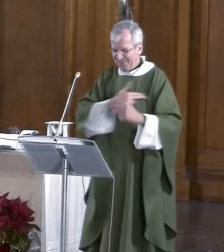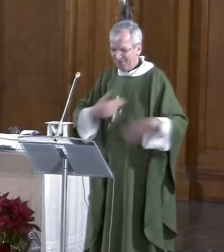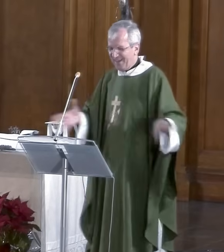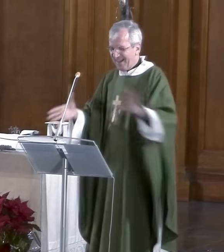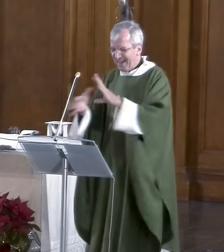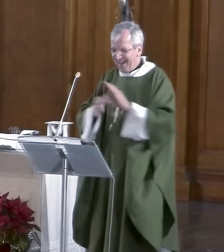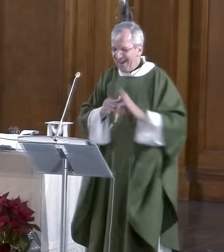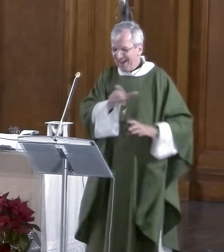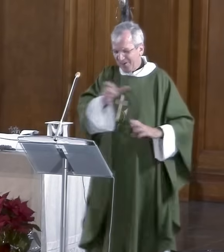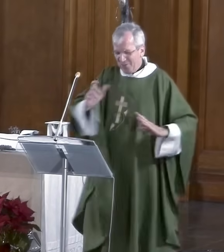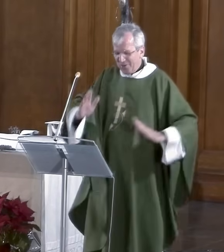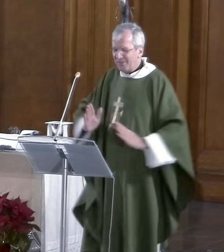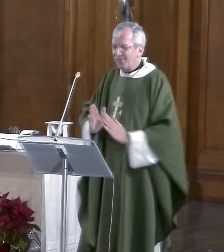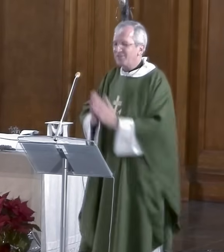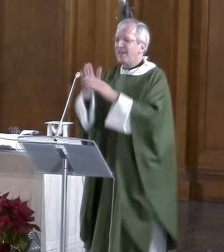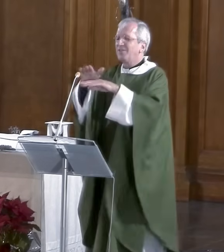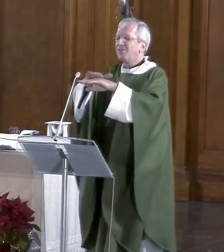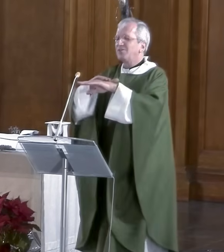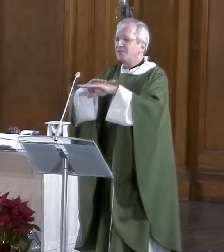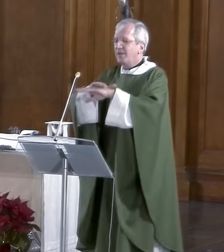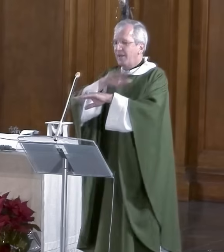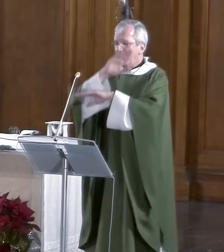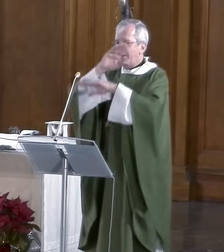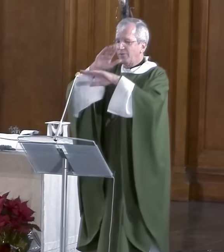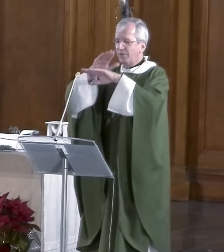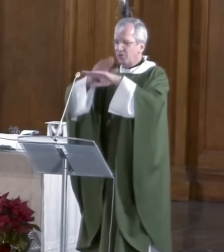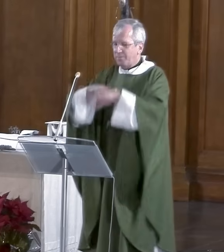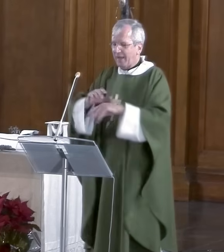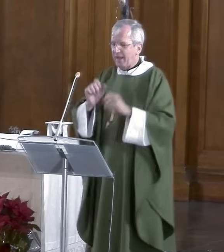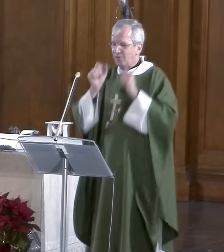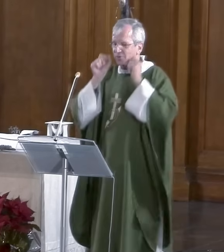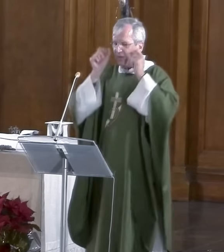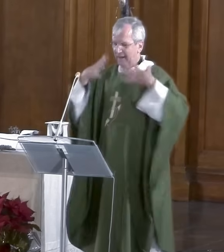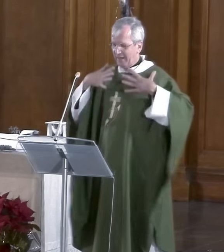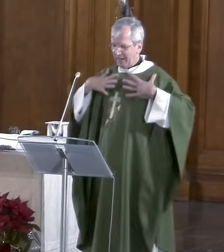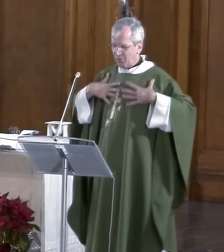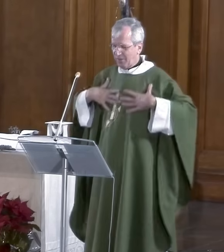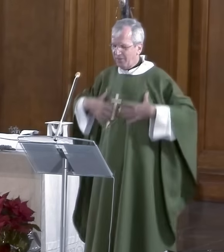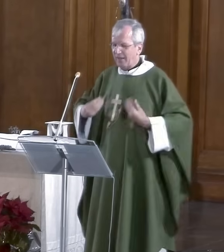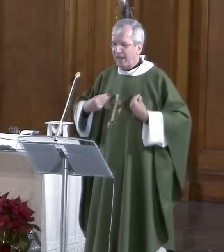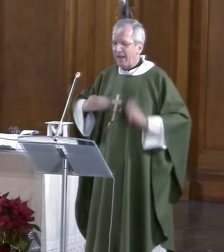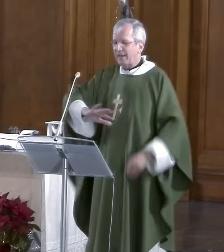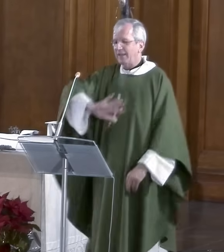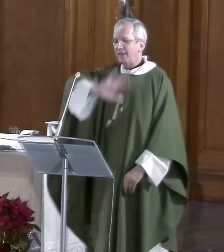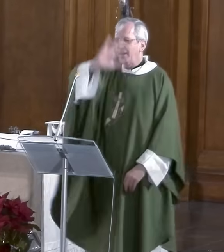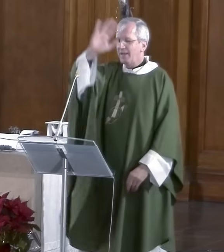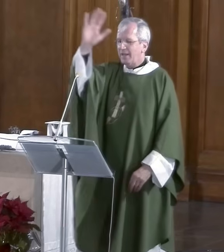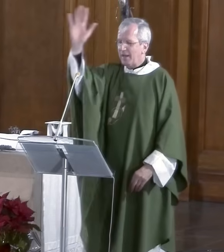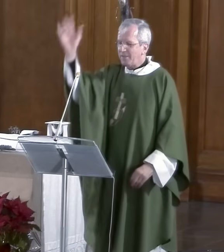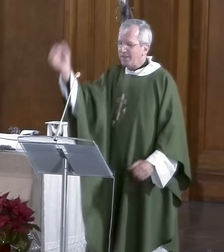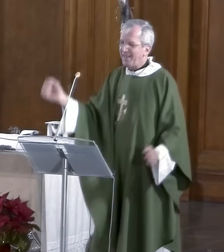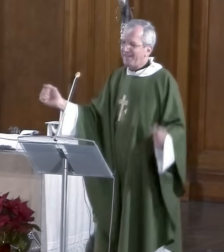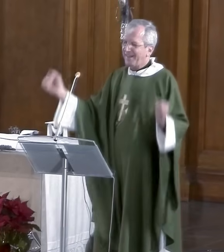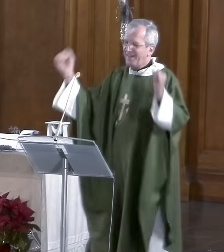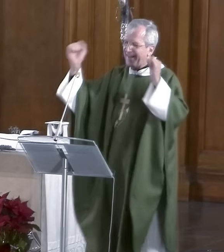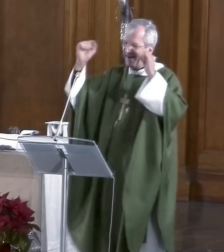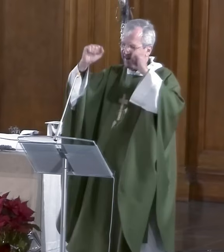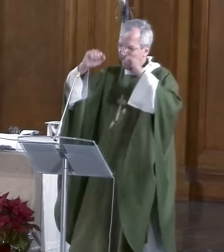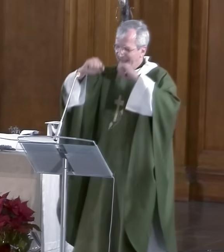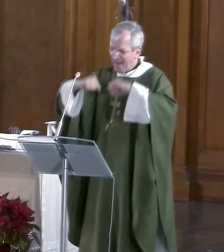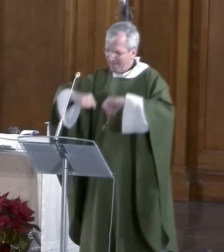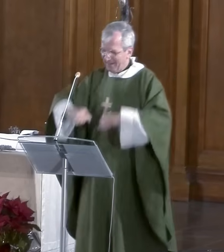Iglesia Católica, la comunión de los santos, el perdón de los pecados, la resurrección de la carne y la vida